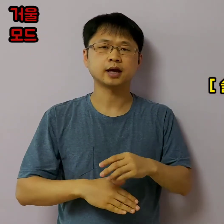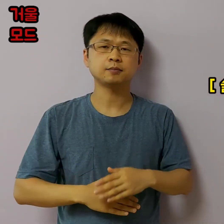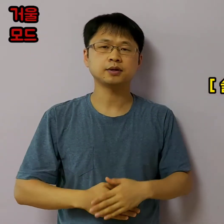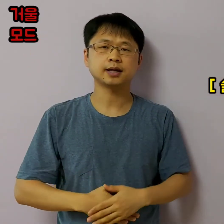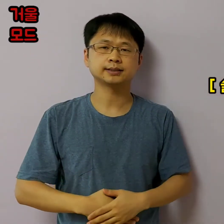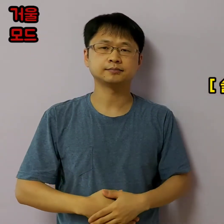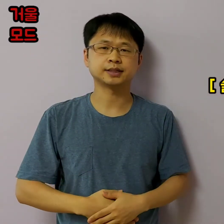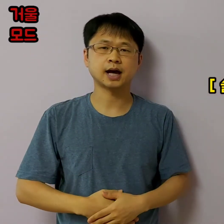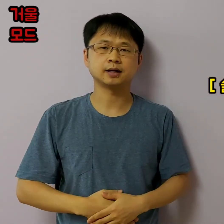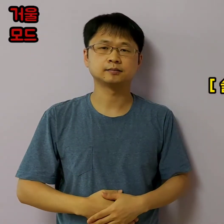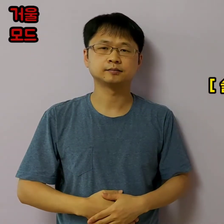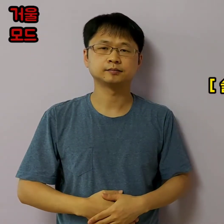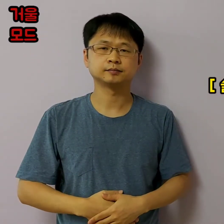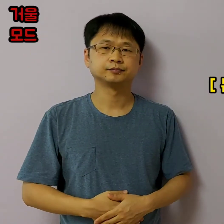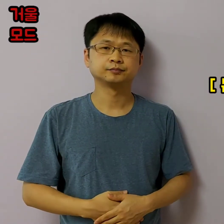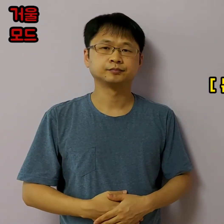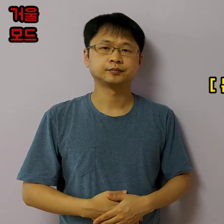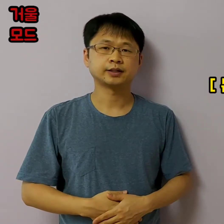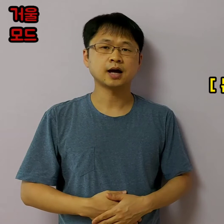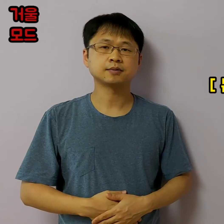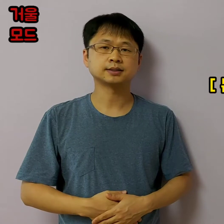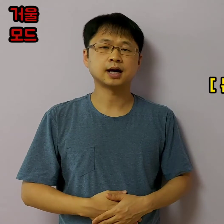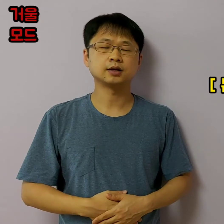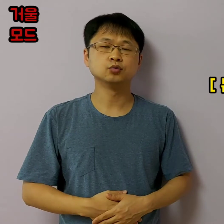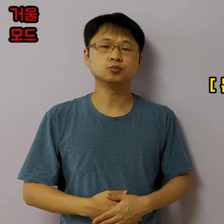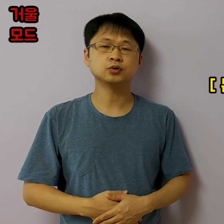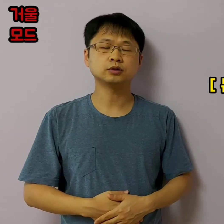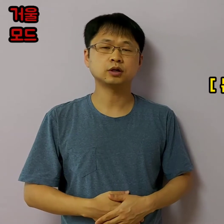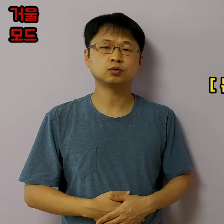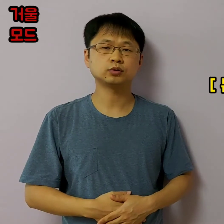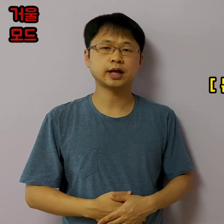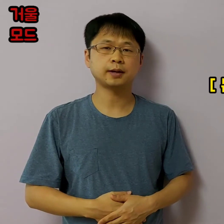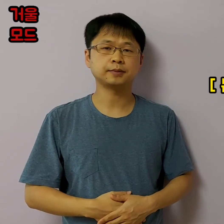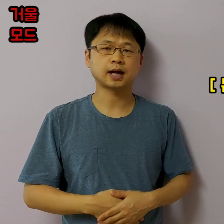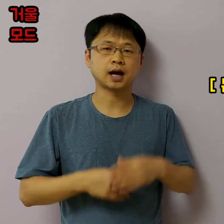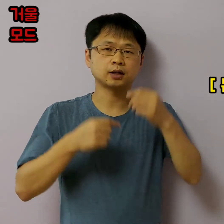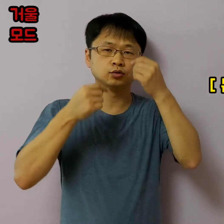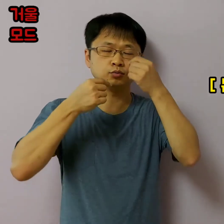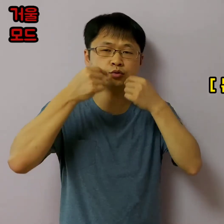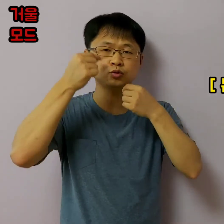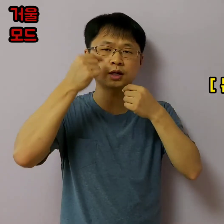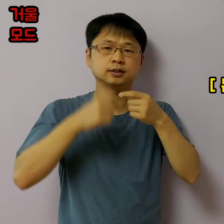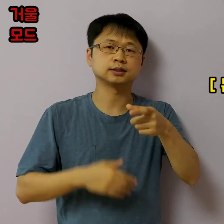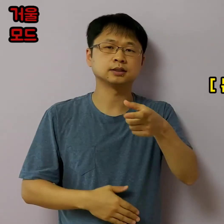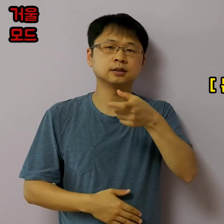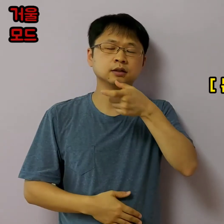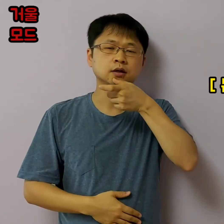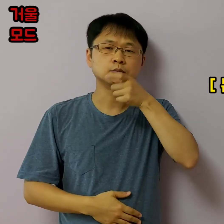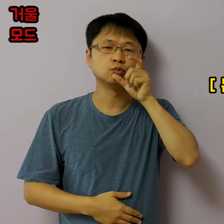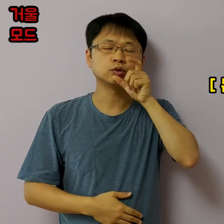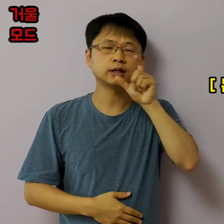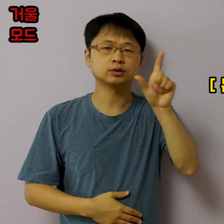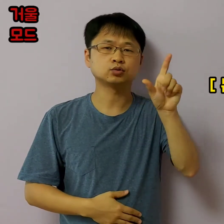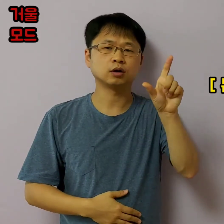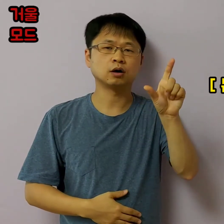이렇게 표현하였습니다. 네, 다음 가사 눈물을 떨굴 때입니다. 눈물 하는 것은 물이란